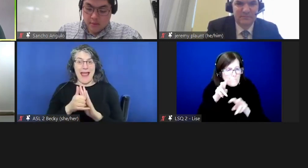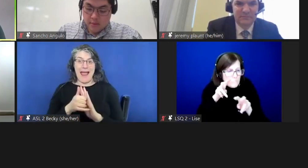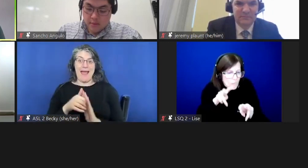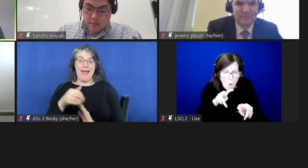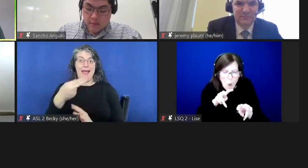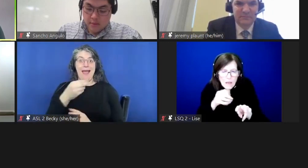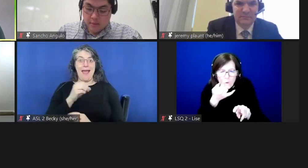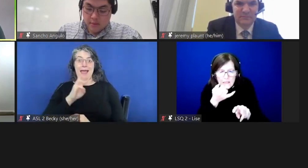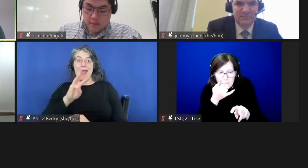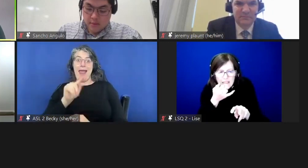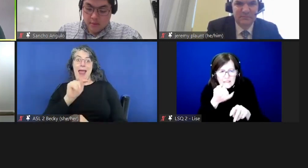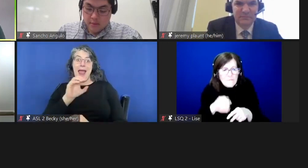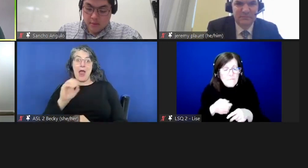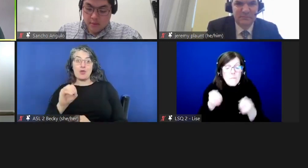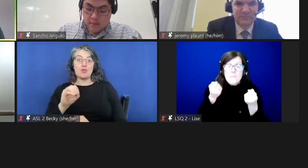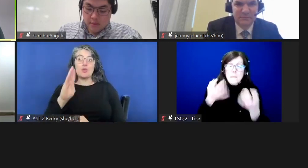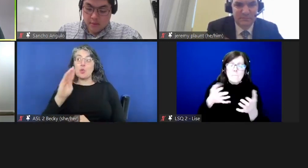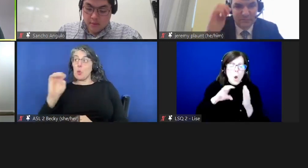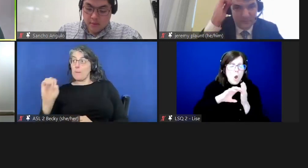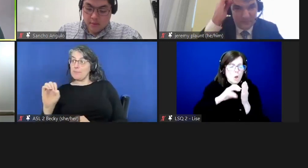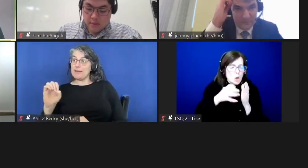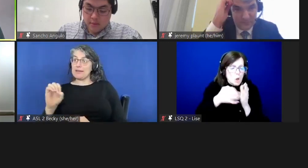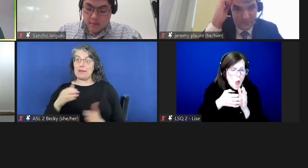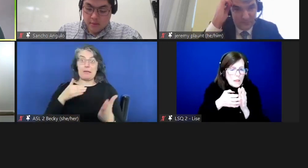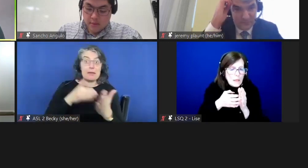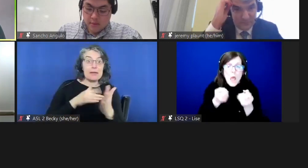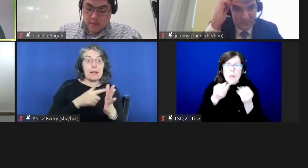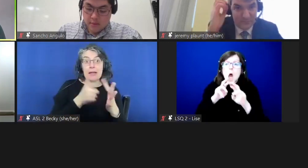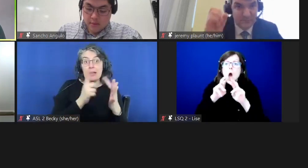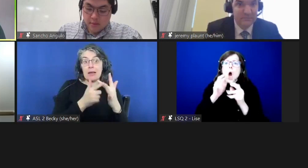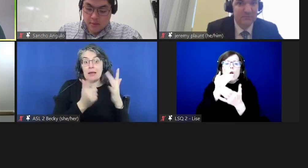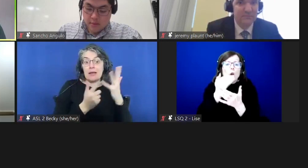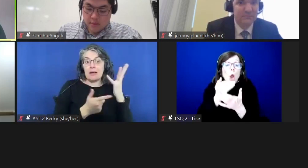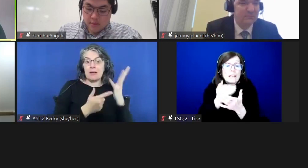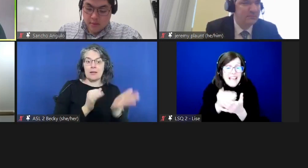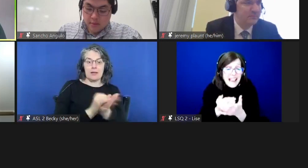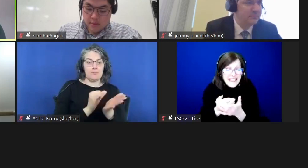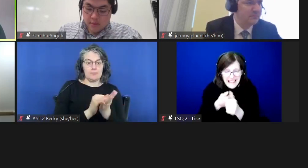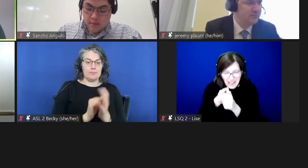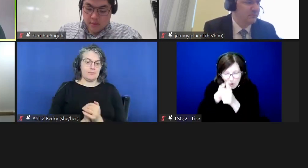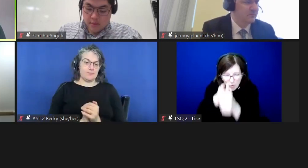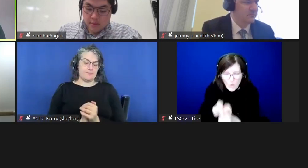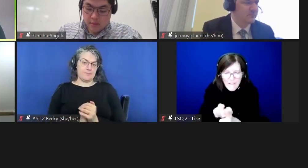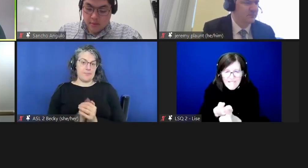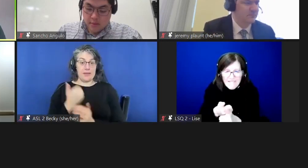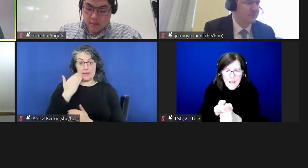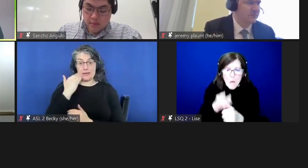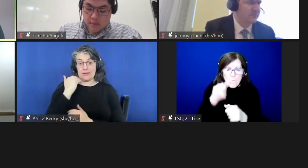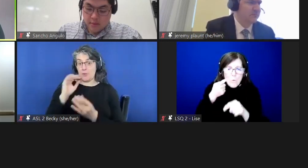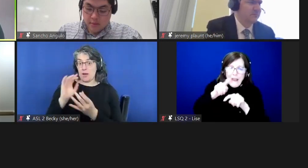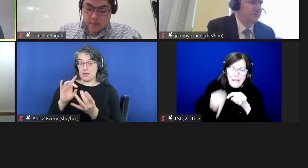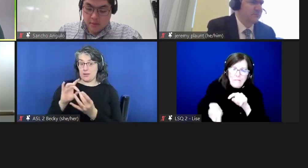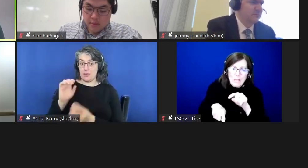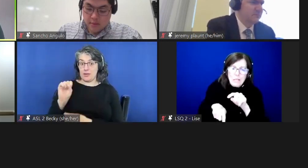il n'y a pas de code, il n'y a pas de recette à appliquer pour éviter de se comporter de façon